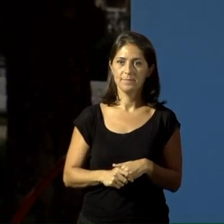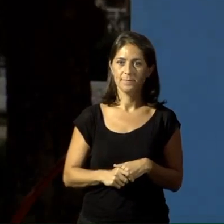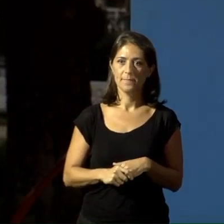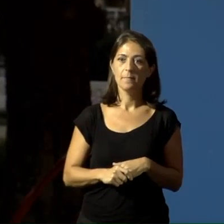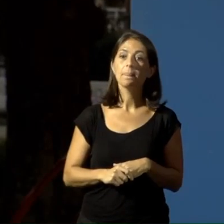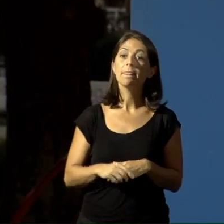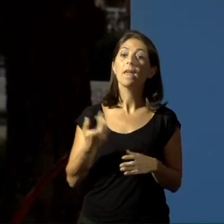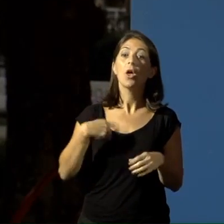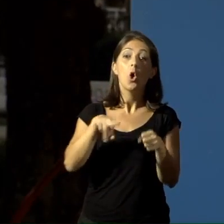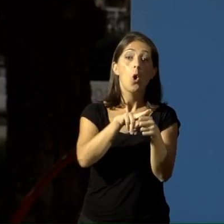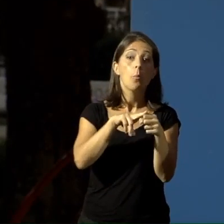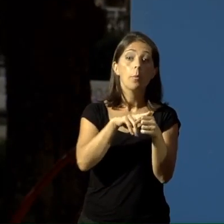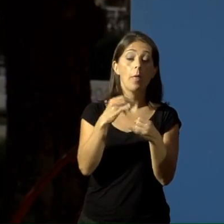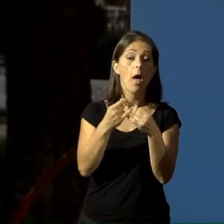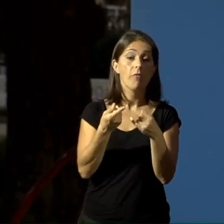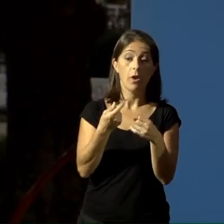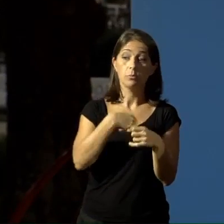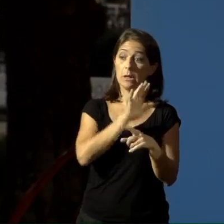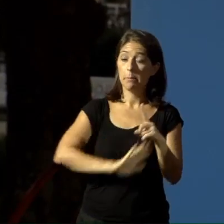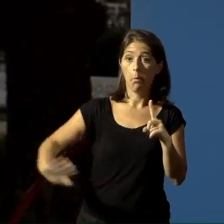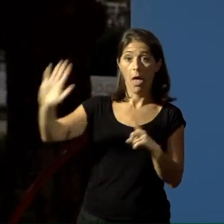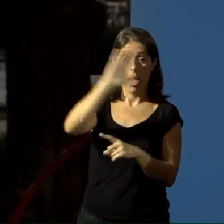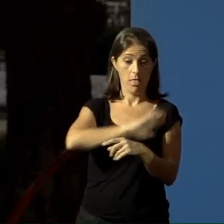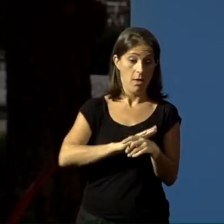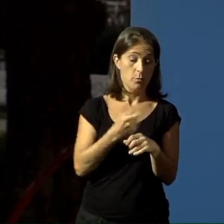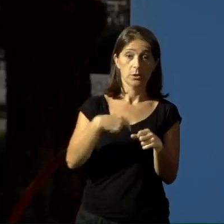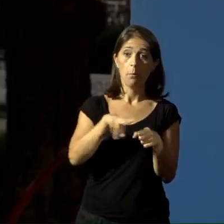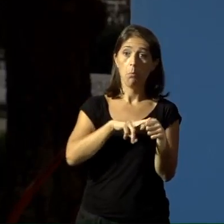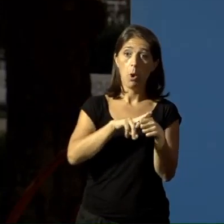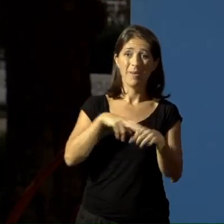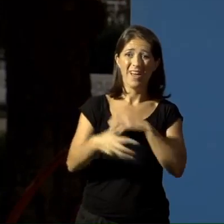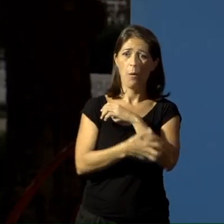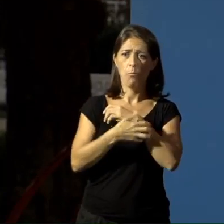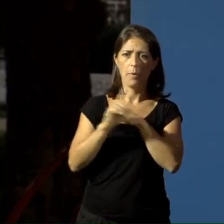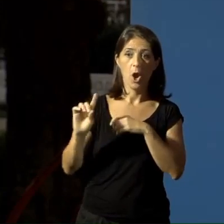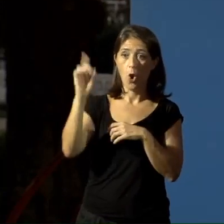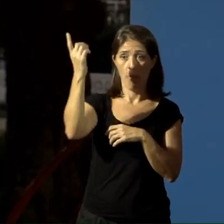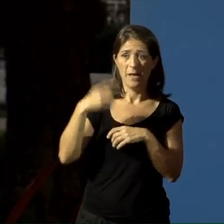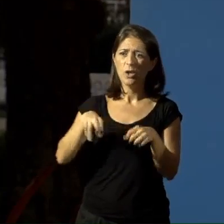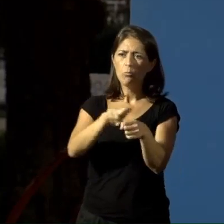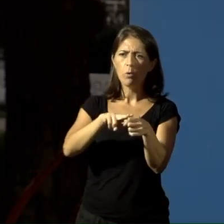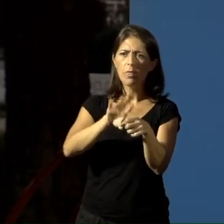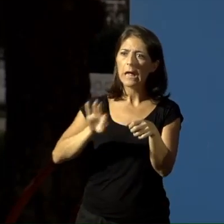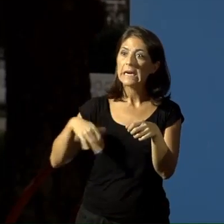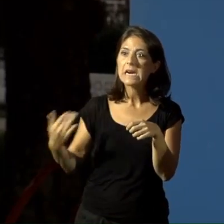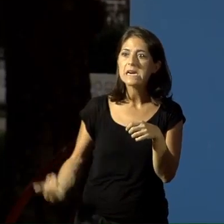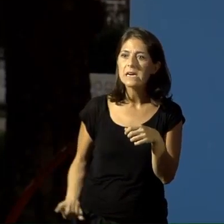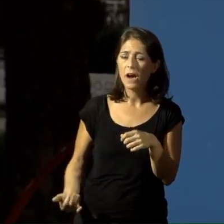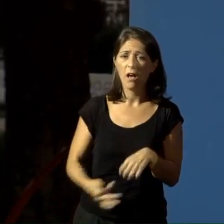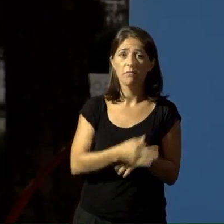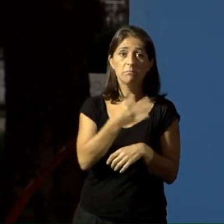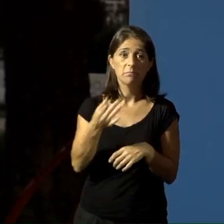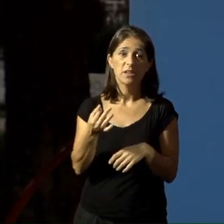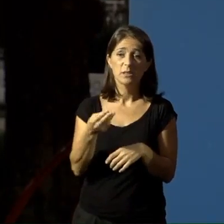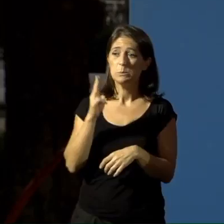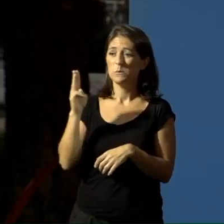A provincia máis pobre do Estado en todos os indicadores económicos, unha provincia rica, castigada